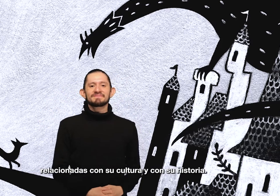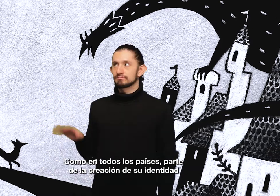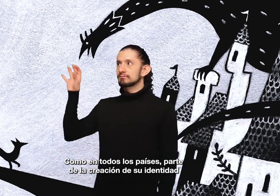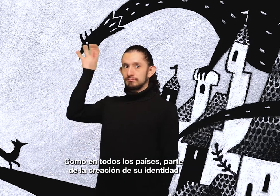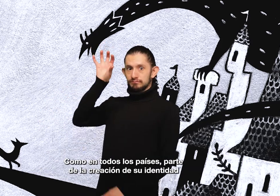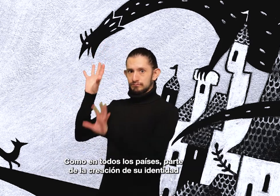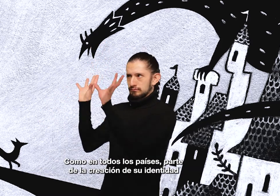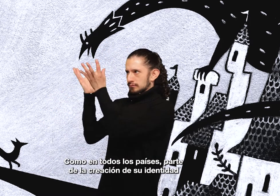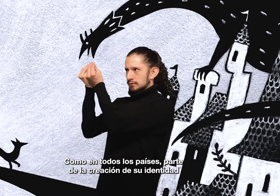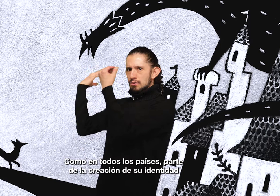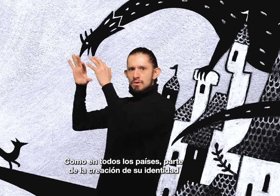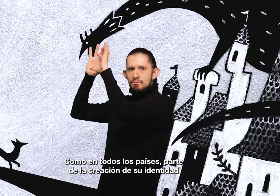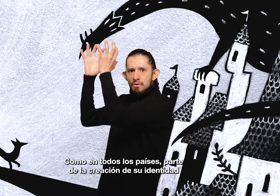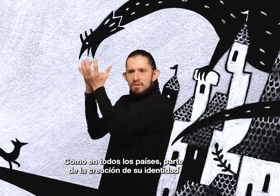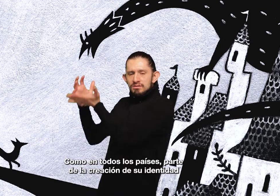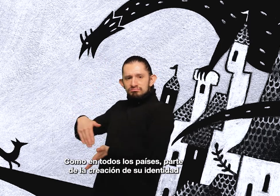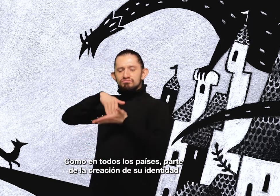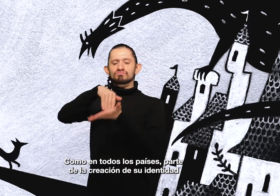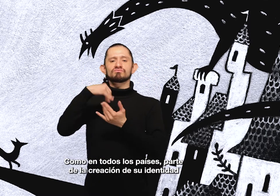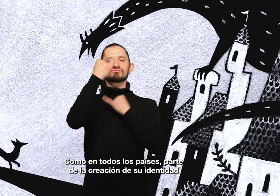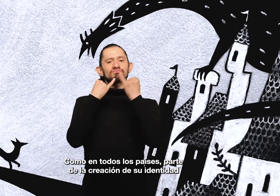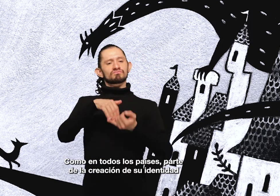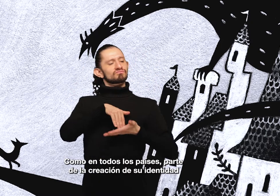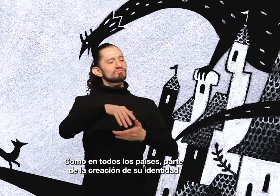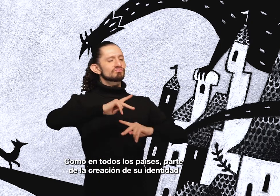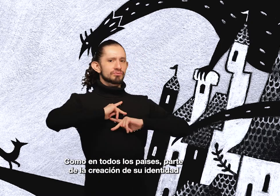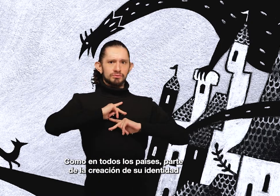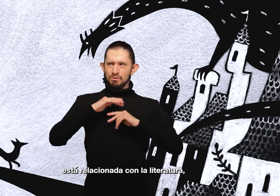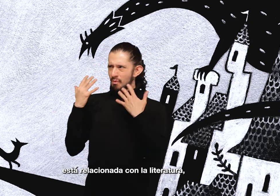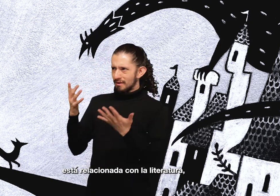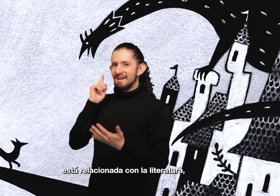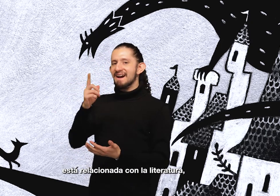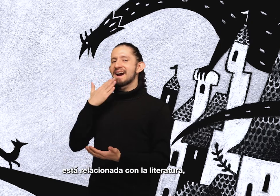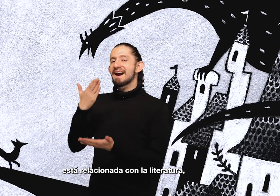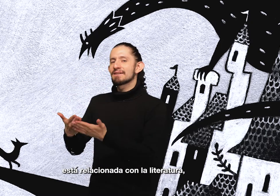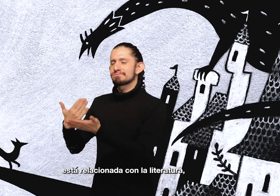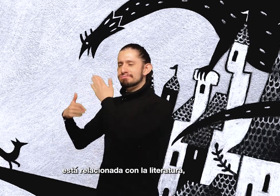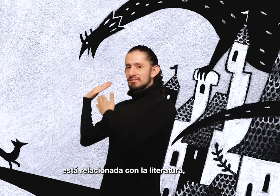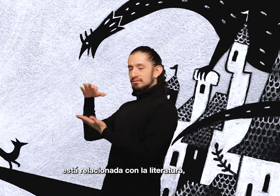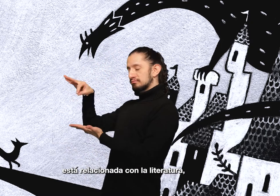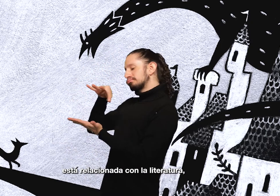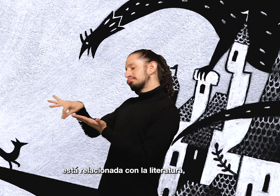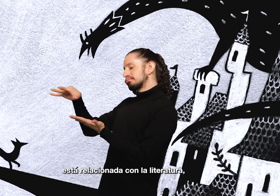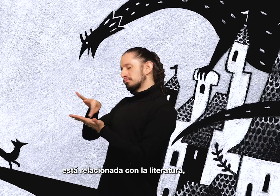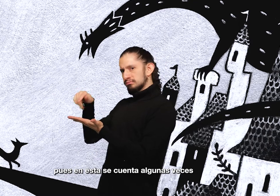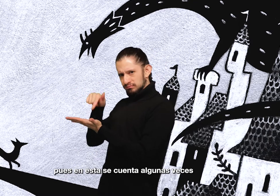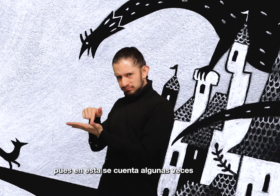Como en todos los países, parte de la creación de su identidad está relacionada con la literatura. Pues